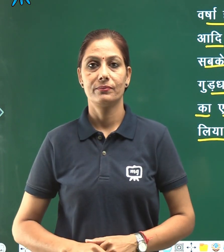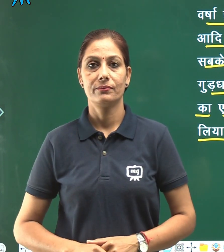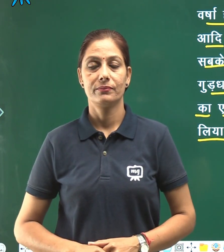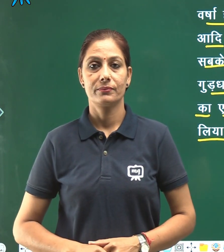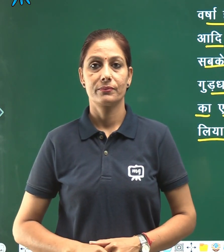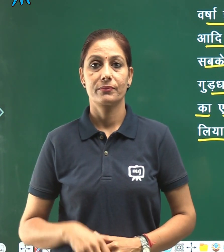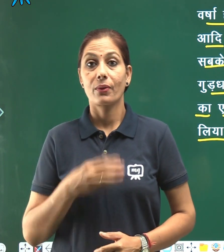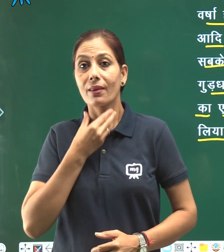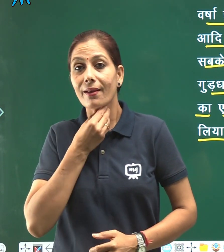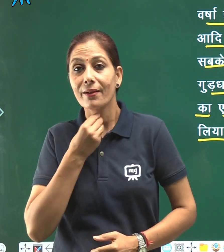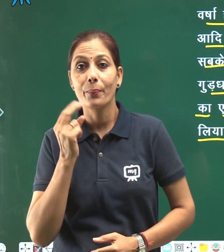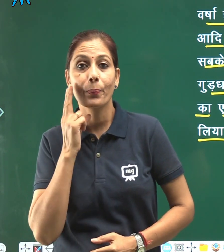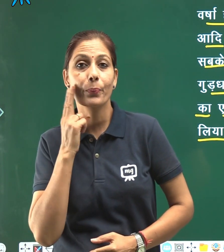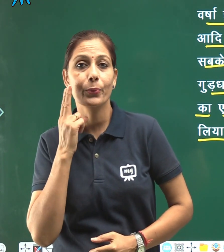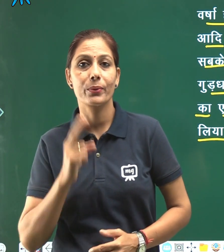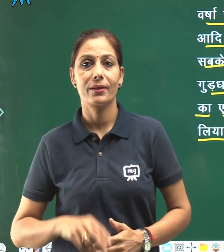गुड़धानी